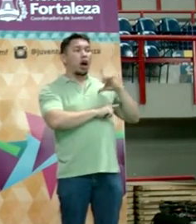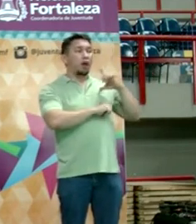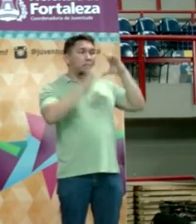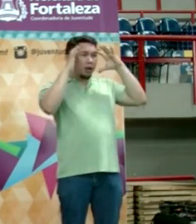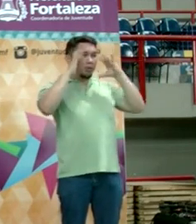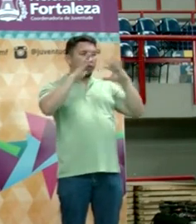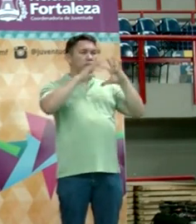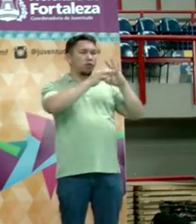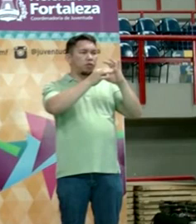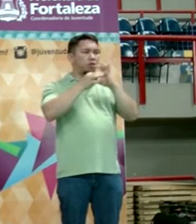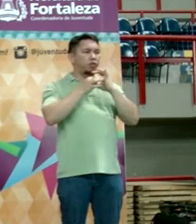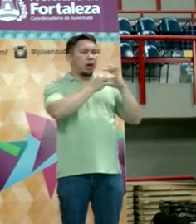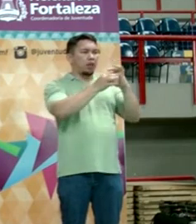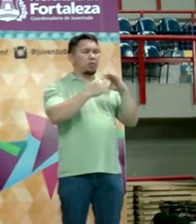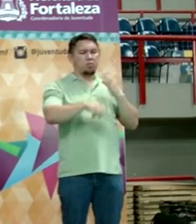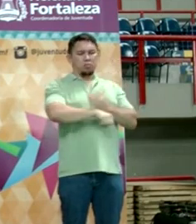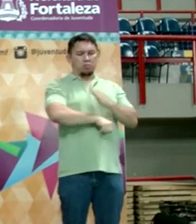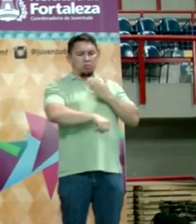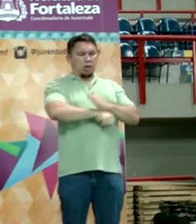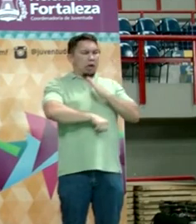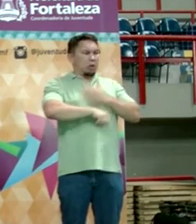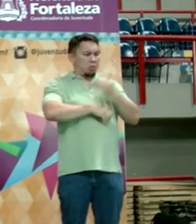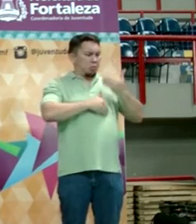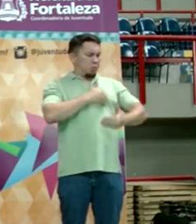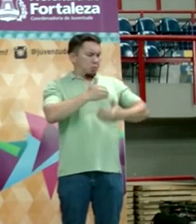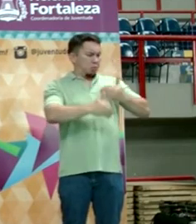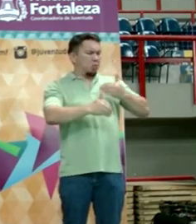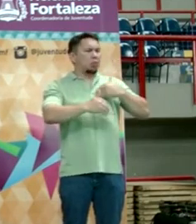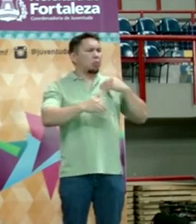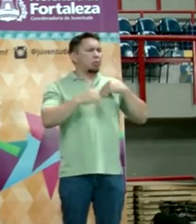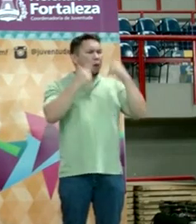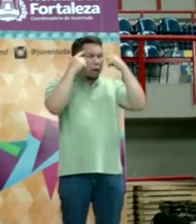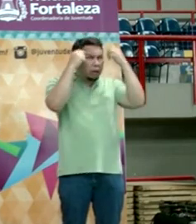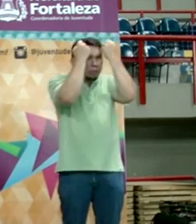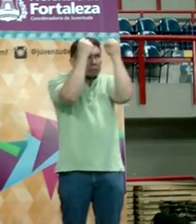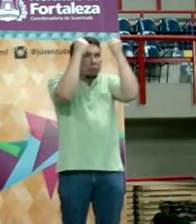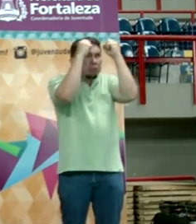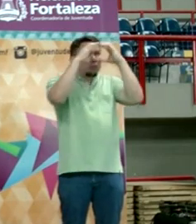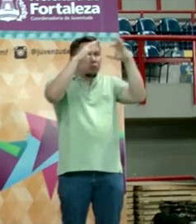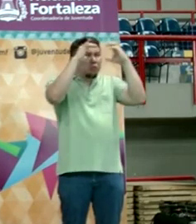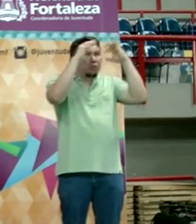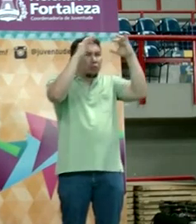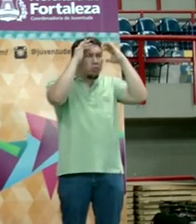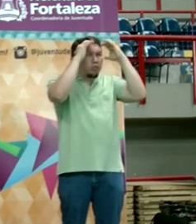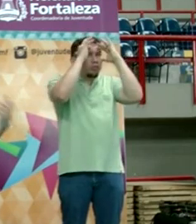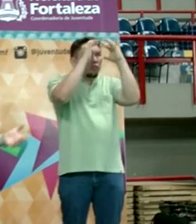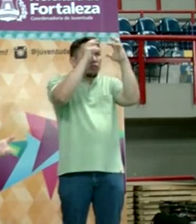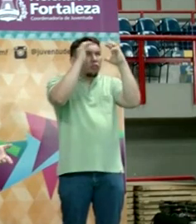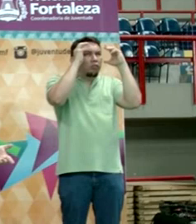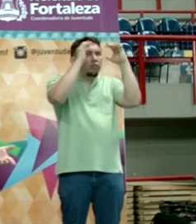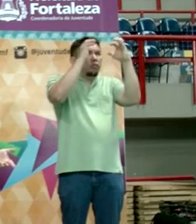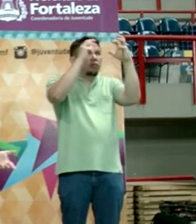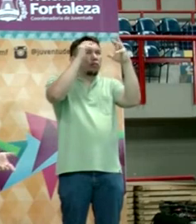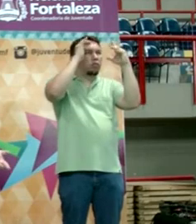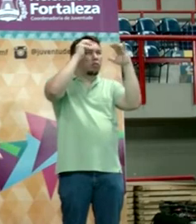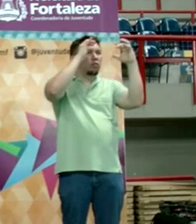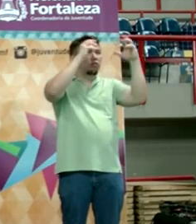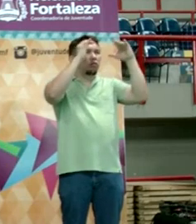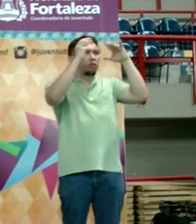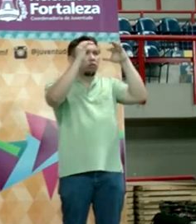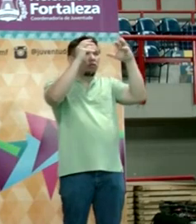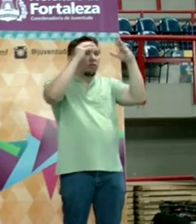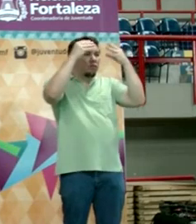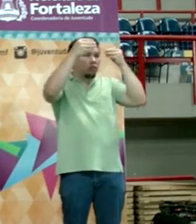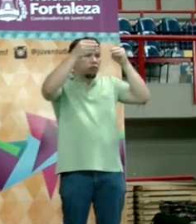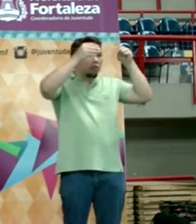essa ginástica cerebral, para a gente poder aquecer o nosso cérebro. A gente acaba usando melhor nossa inteligência à